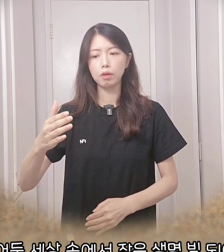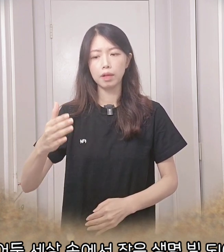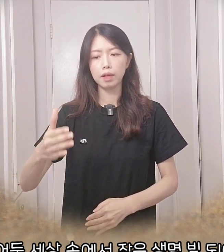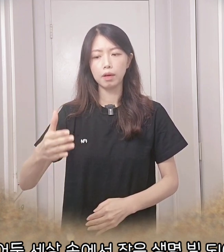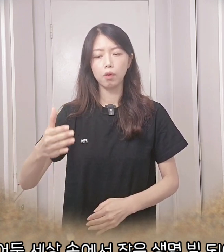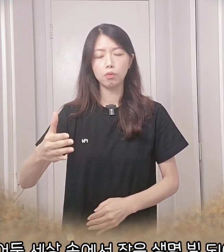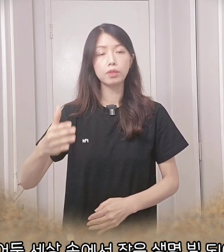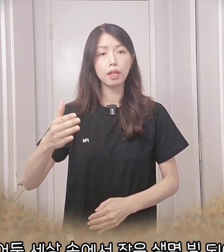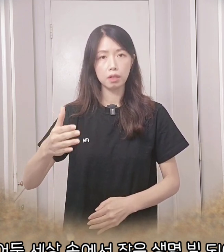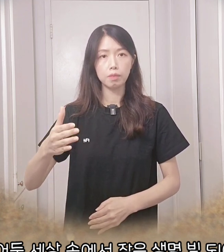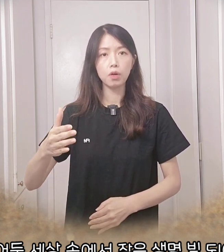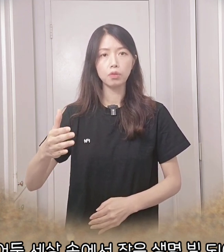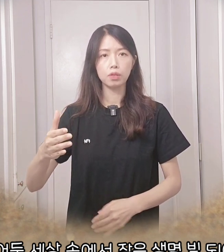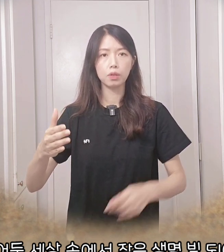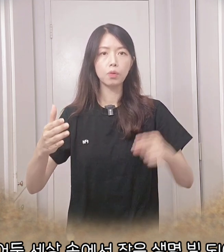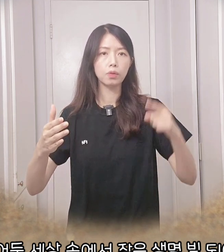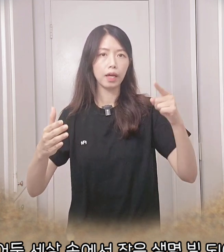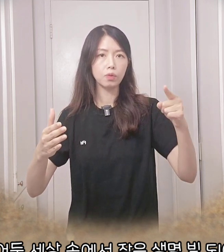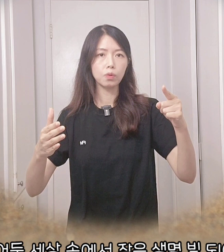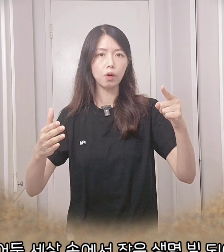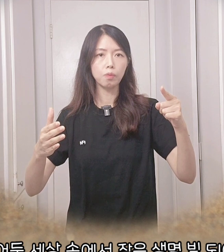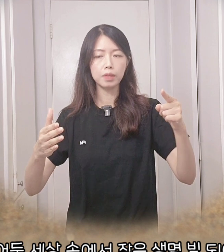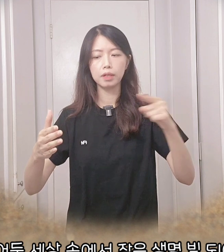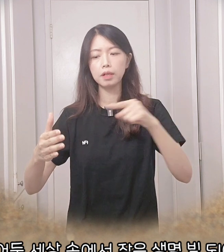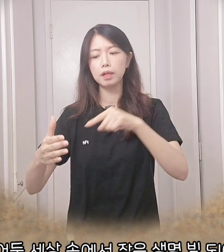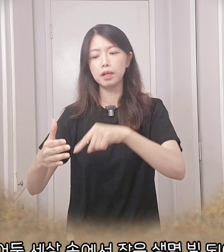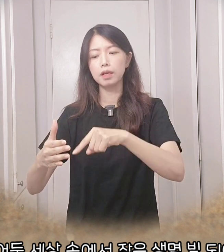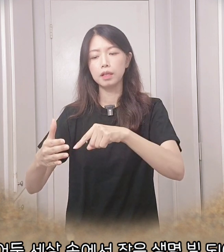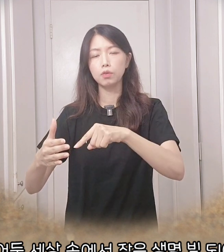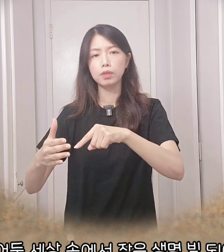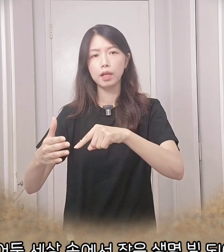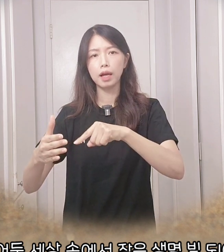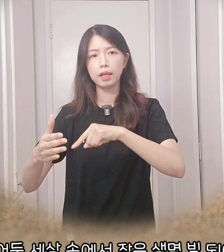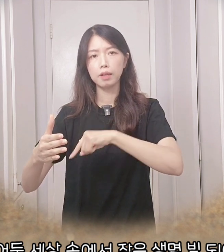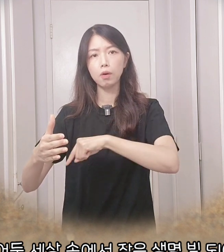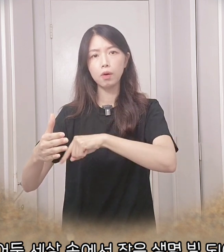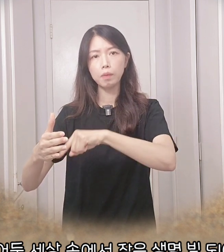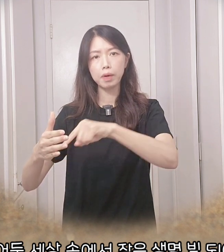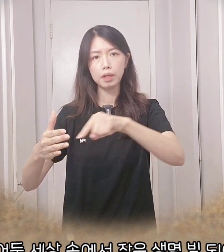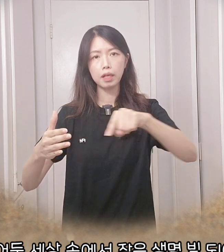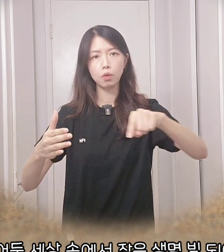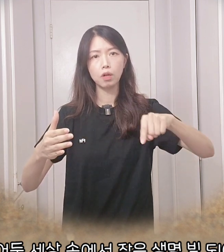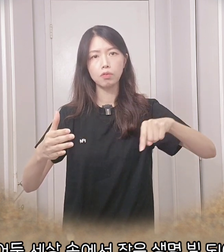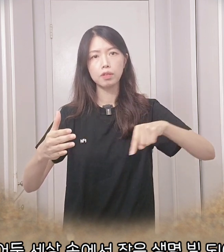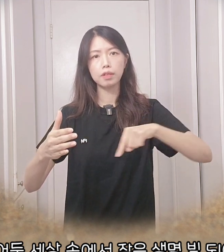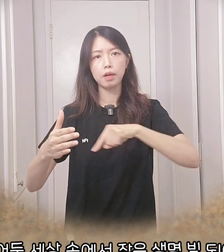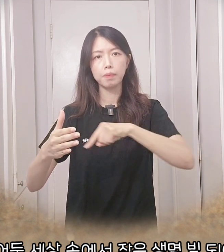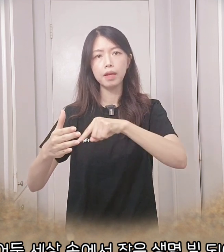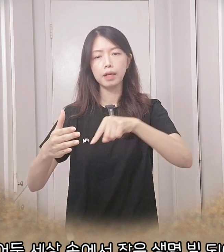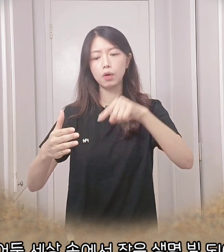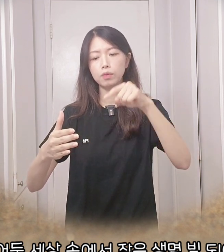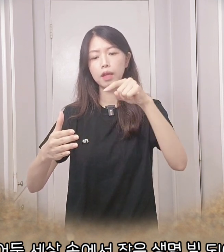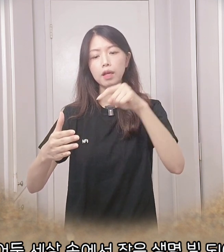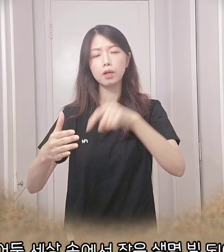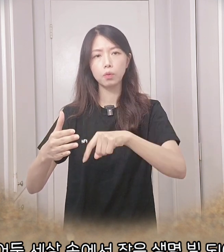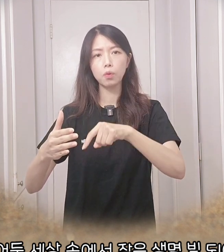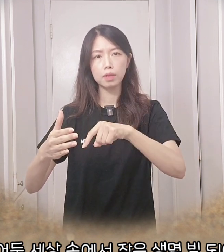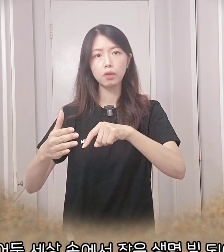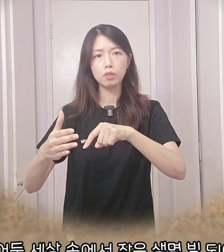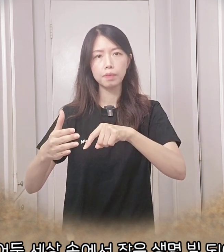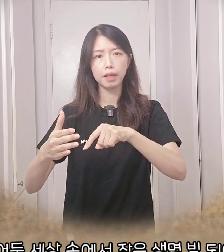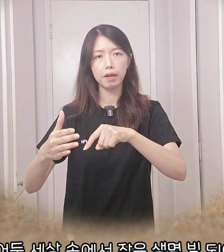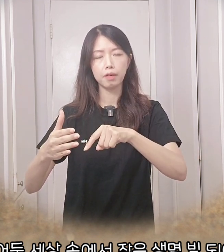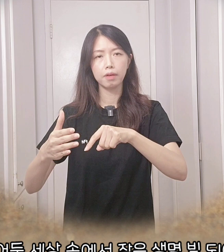왼손을 이렇게 울타리처럼 세워주시고 다른 손 검지를 이 울타리 안에서 한 바퀴 돌려주신 다음에 가운데